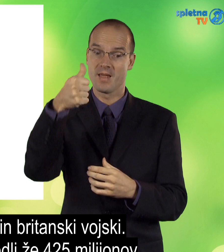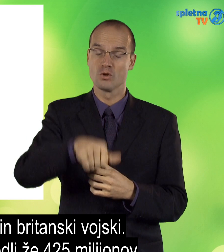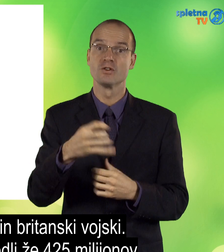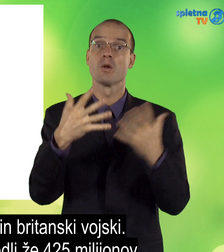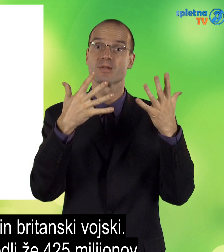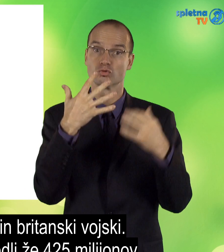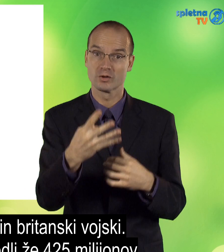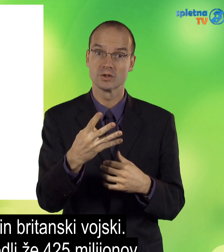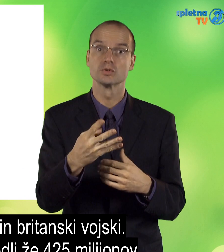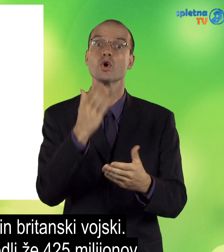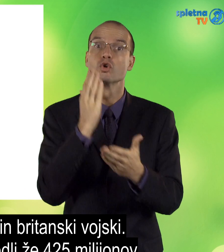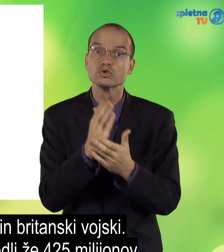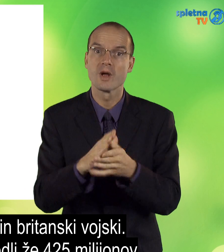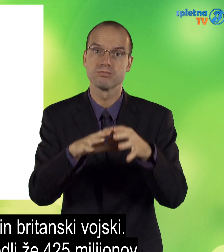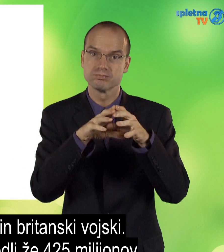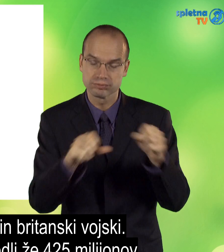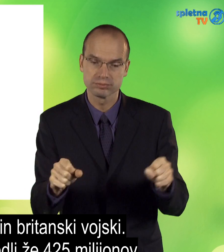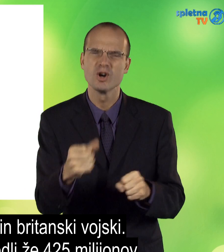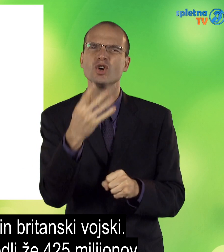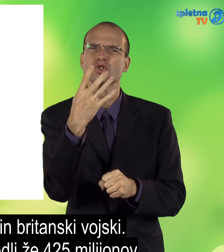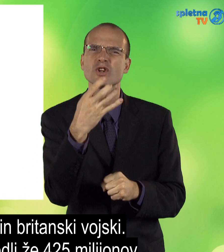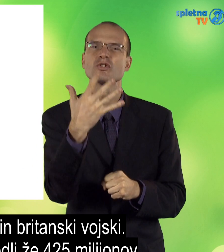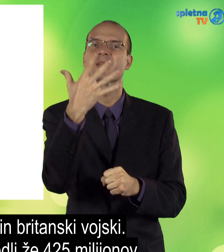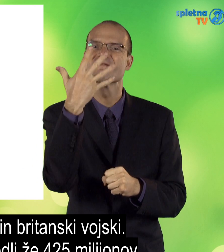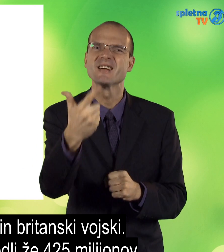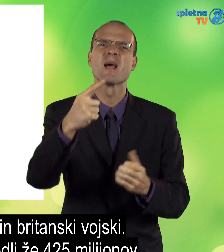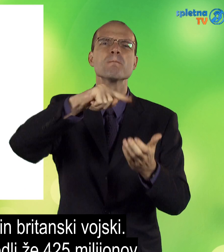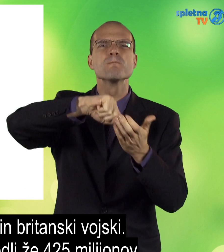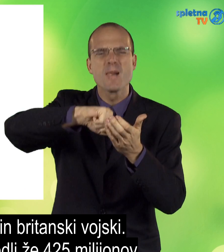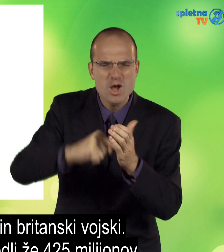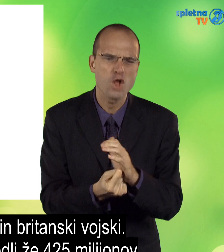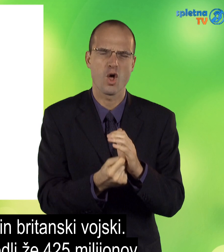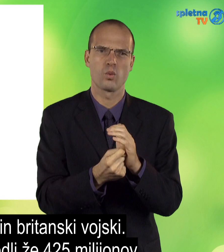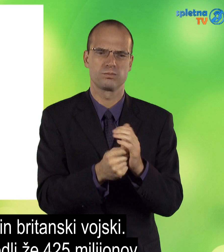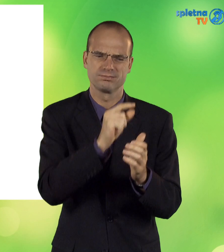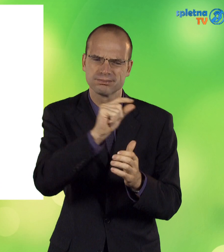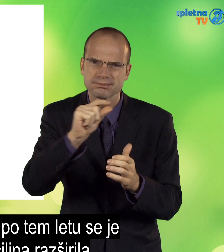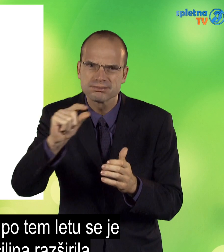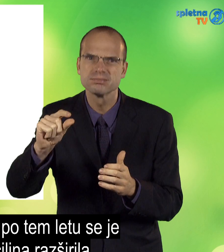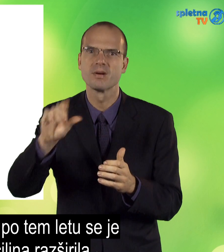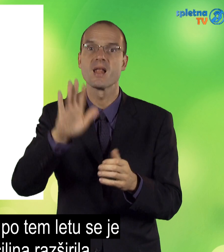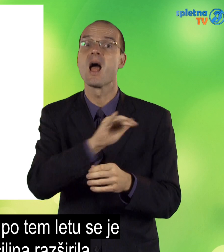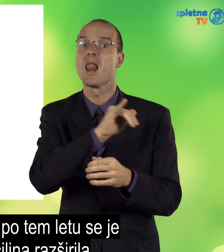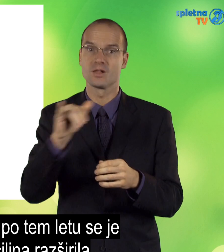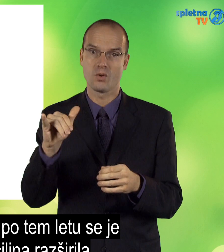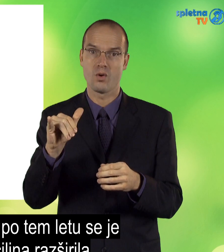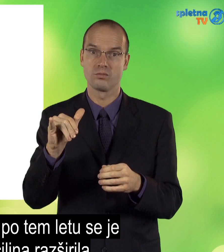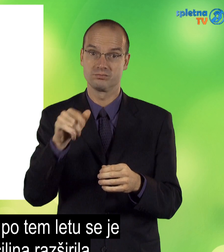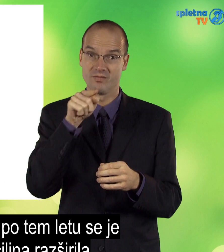Leta 1945 so proizvedli že 425 milijonov odmerkov letno in po tem letu se je